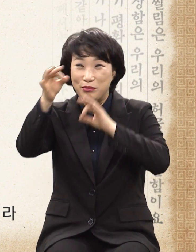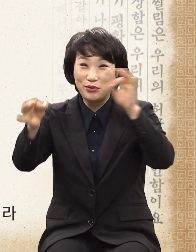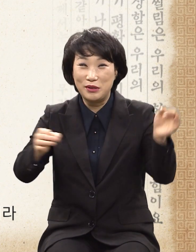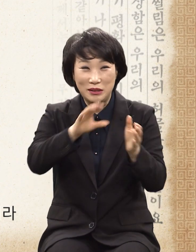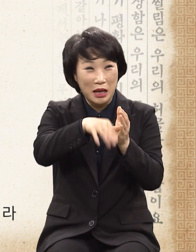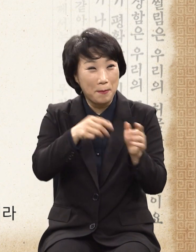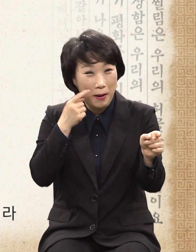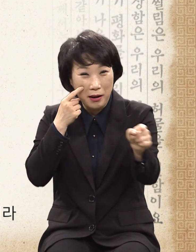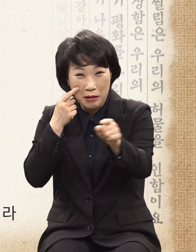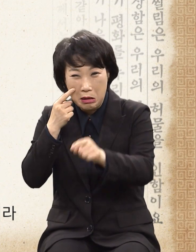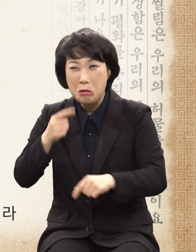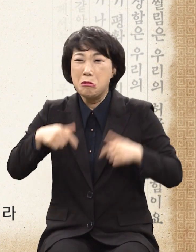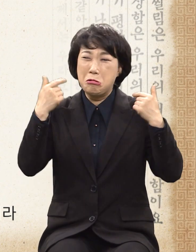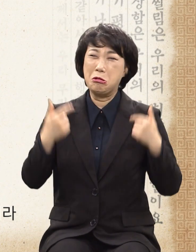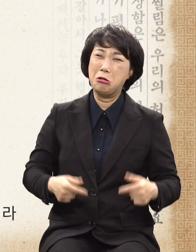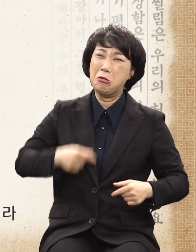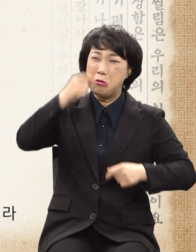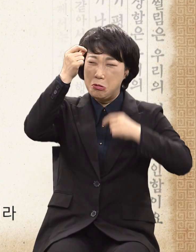늘